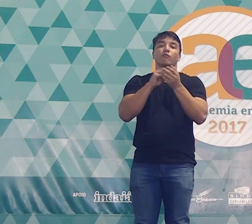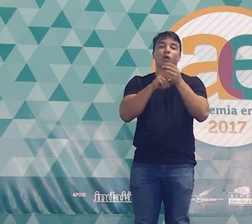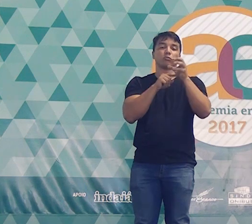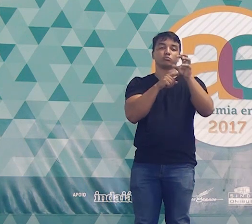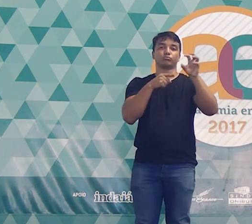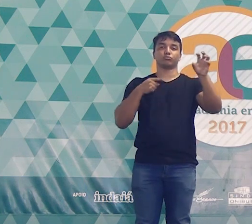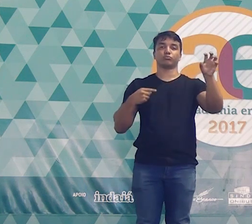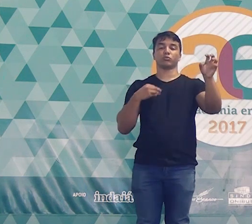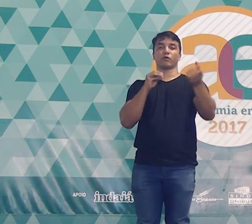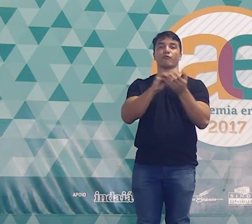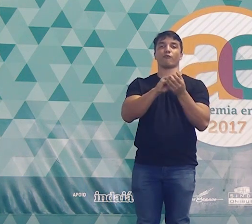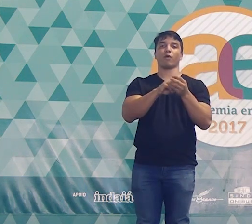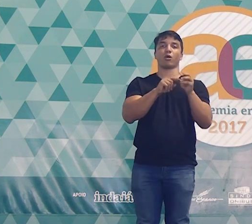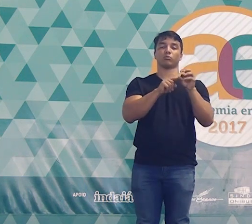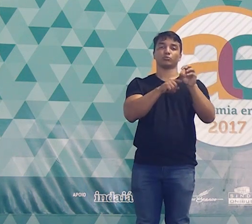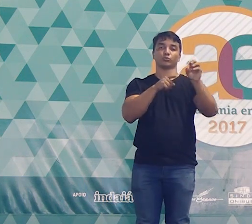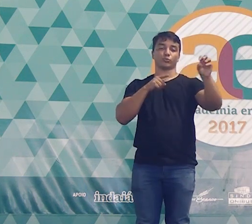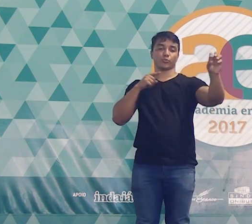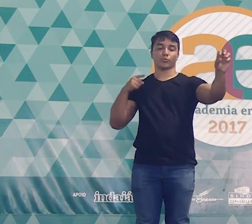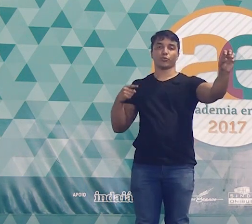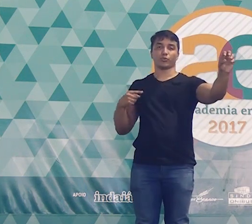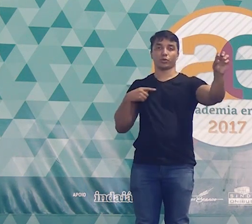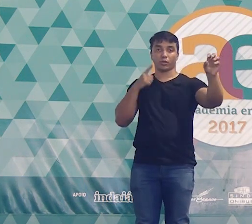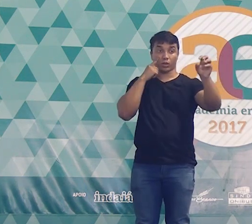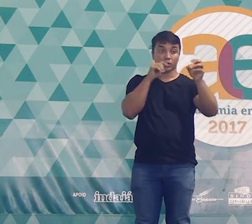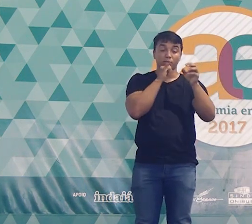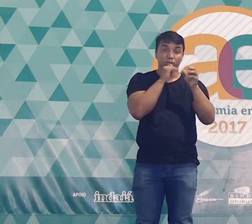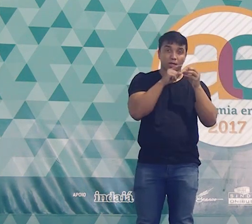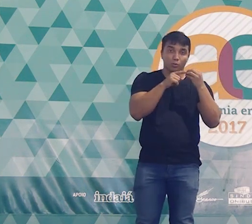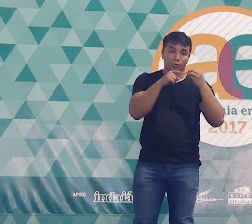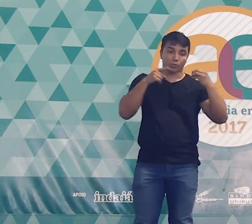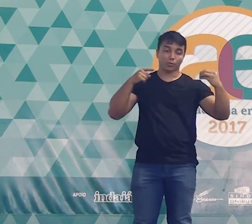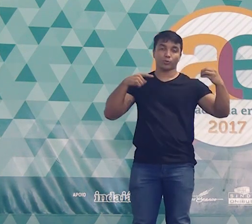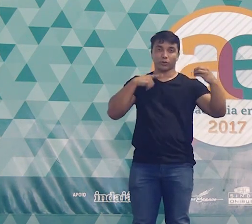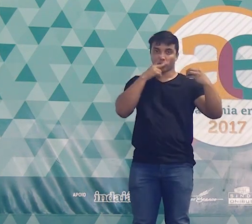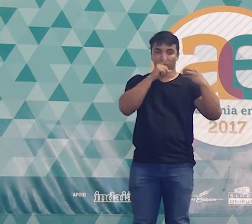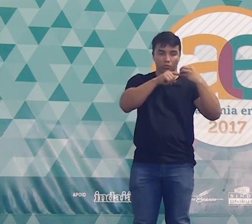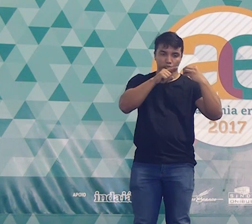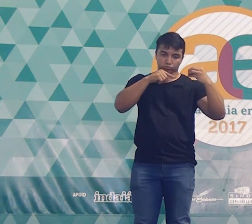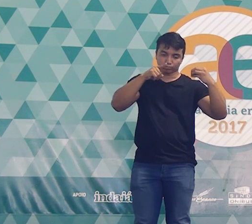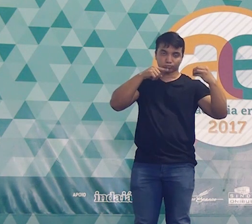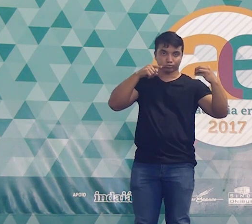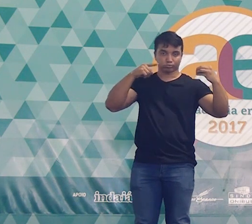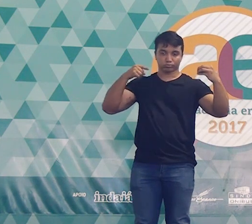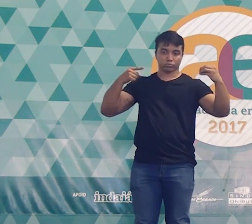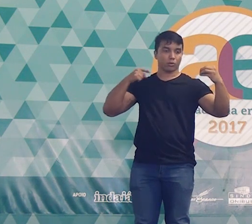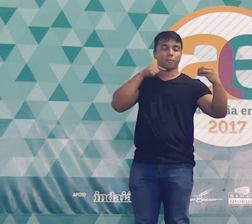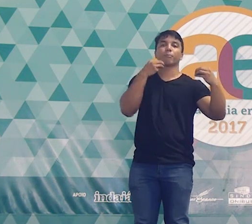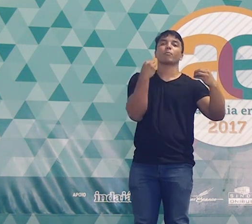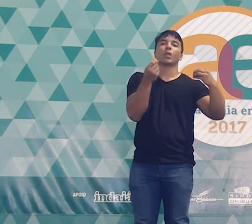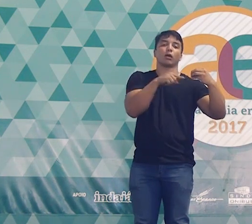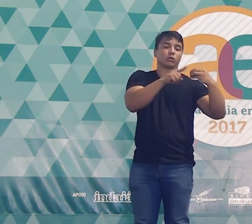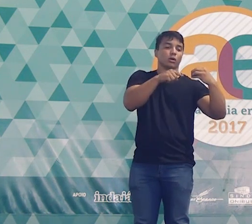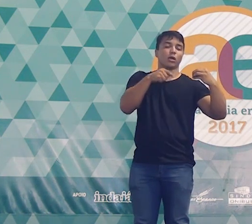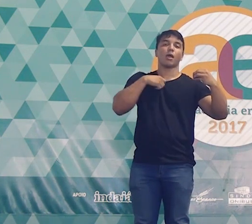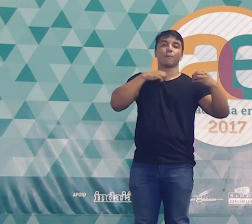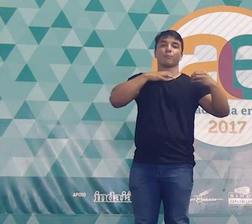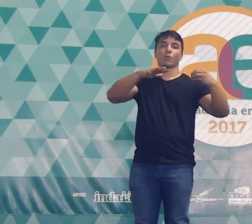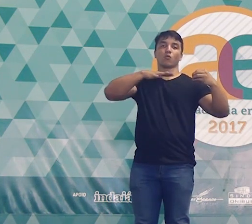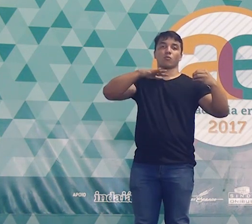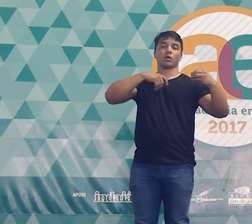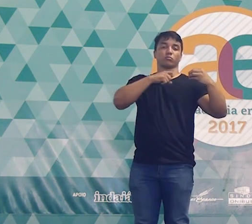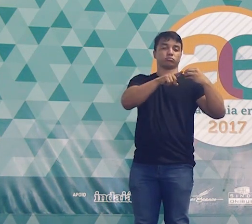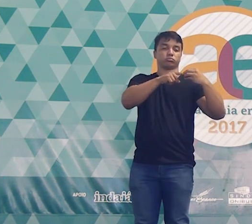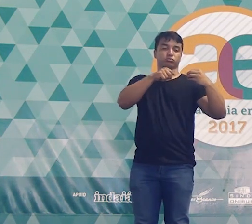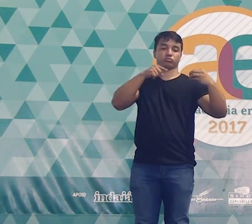maneira correta. Vocês sabem que o espermatozoide, por exemplo, apresenta uma cauda. A função dessa cauda, esse flagelo, é